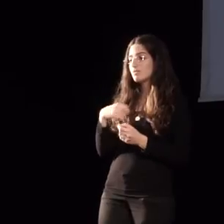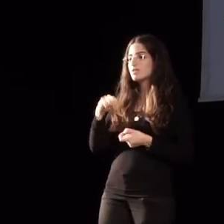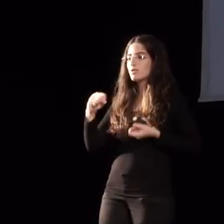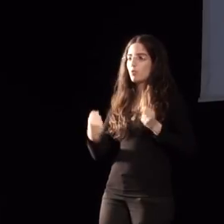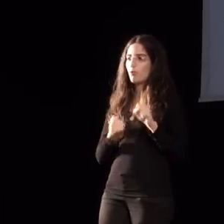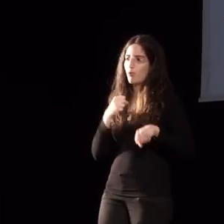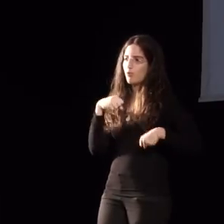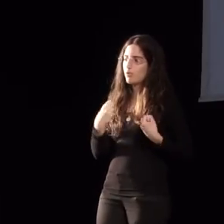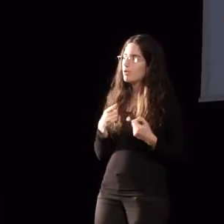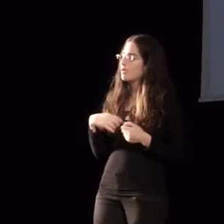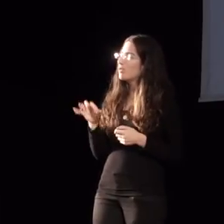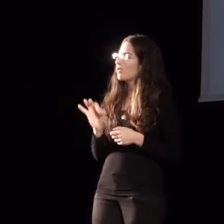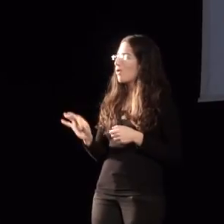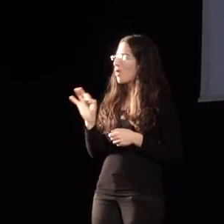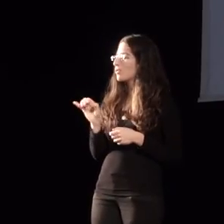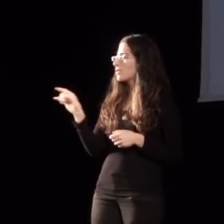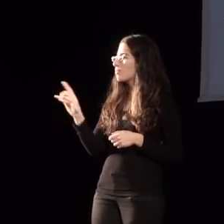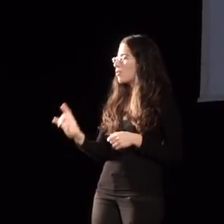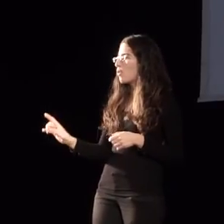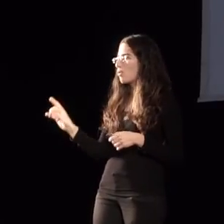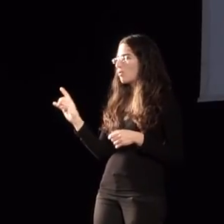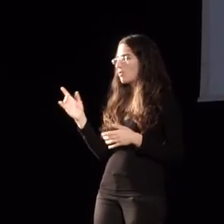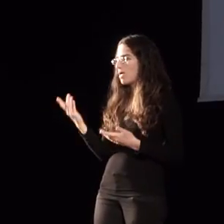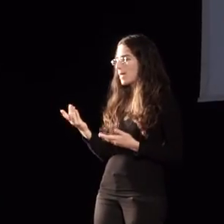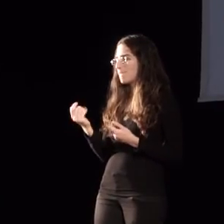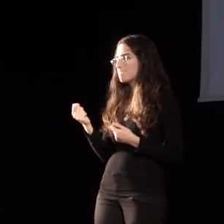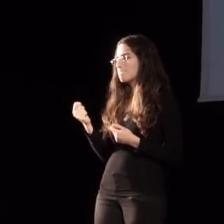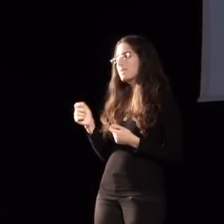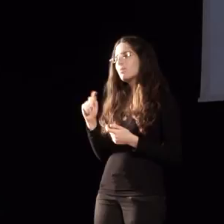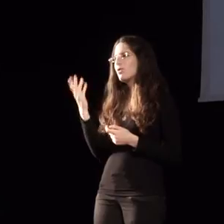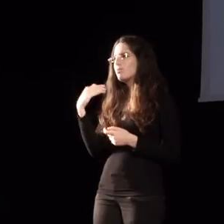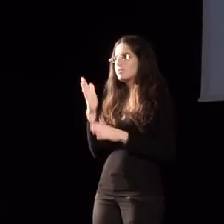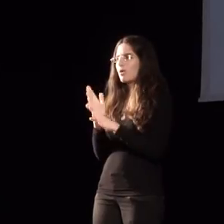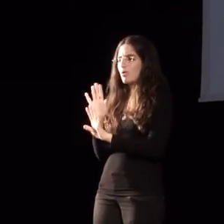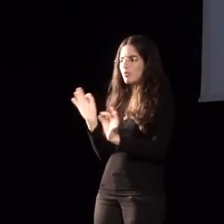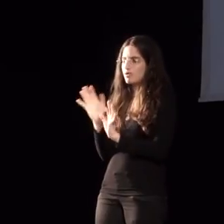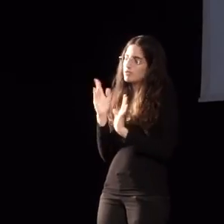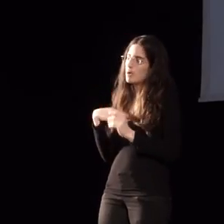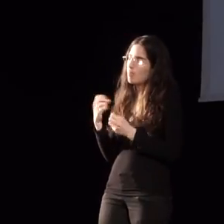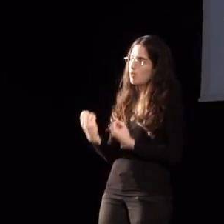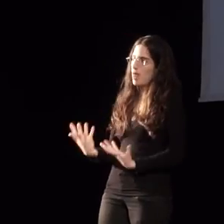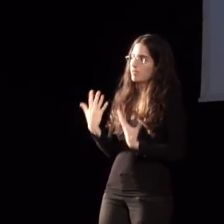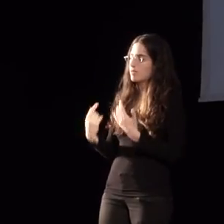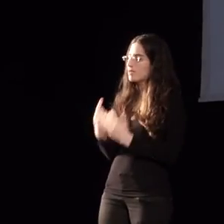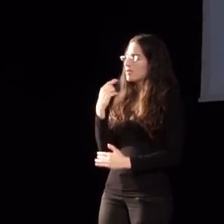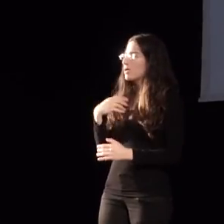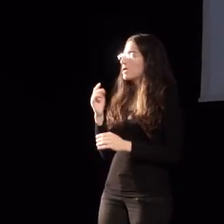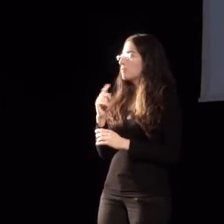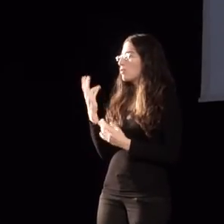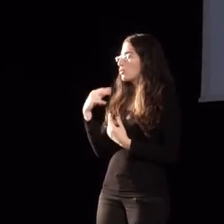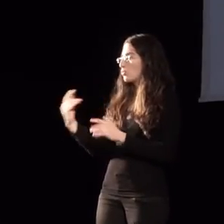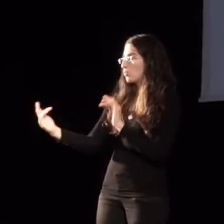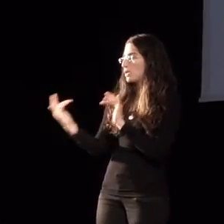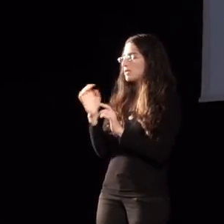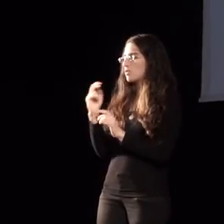שלהם. כל עוד הם לא, אגב, אני לא פסיכולוג או משהו, פשוט זה היה מאוד מאוד בולט. כל עוד הם בעצם לא היו מולי, הם